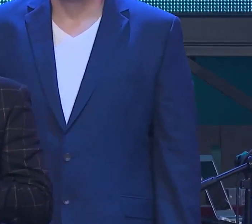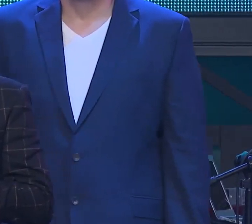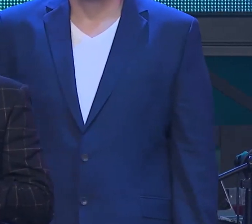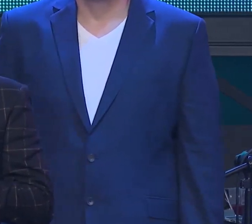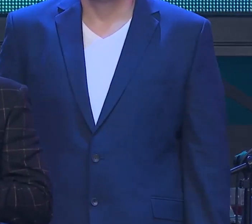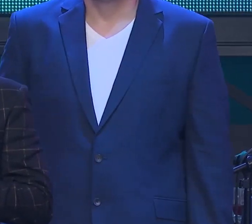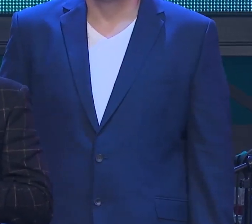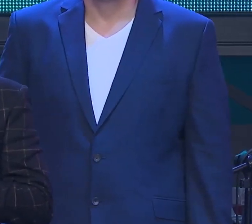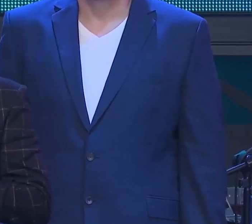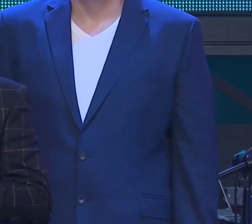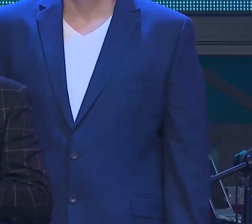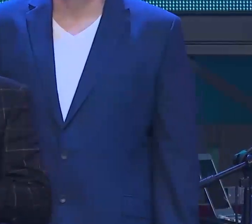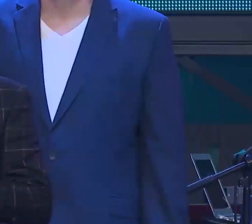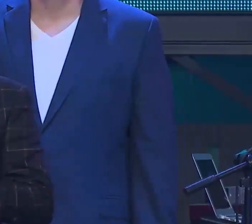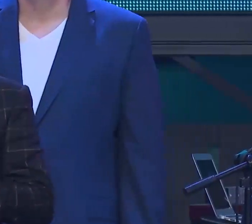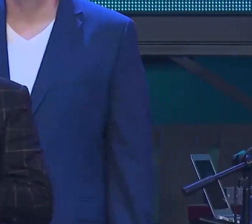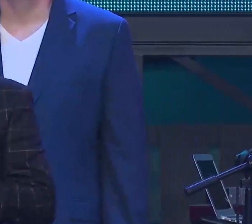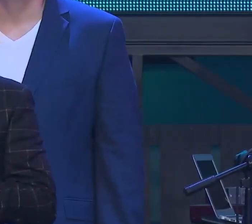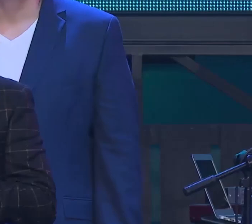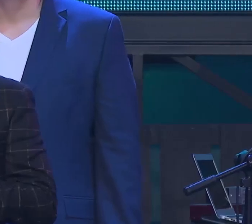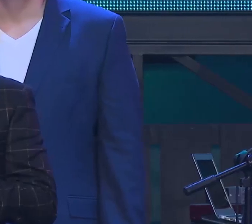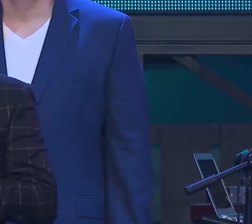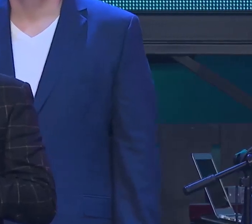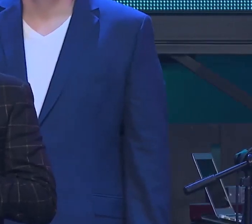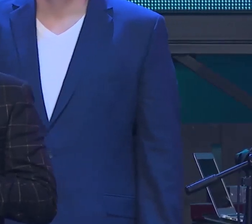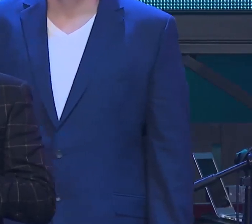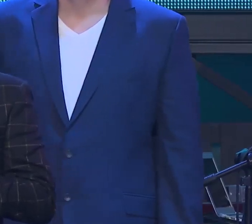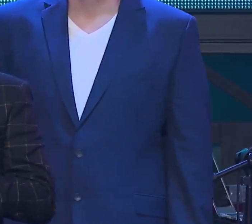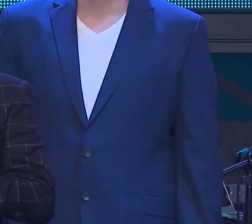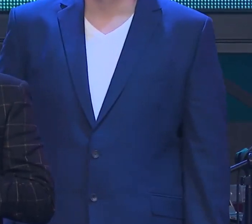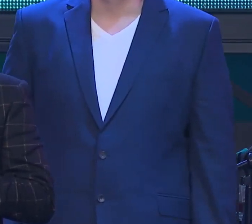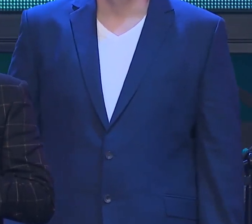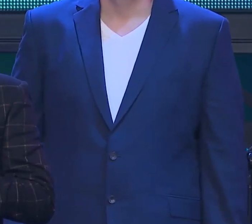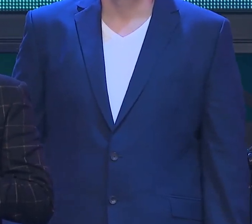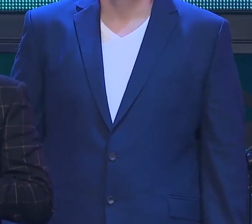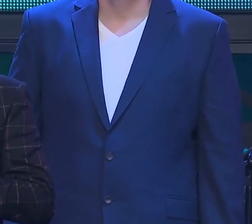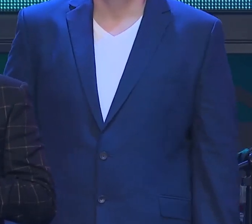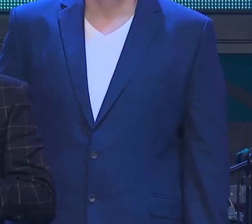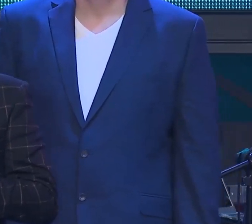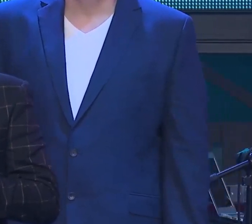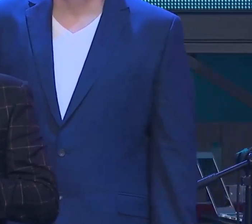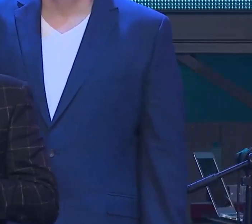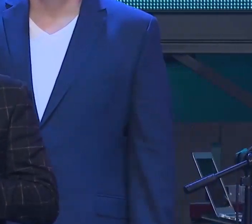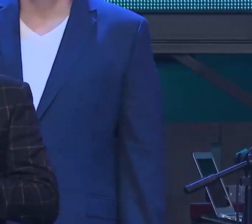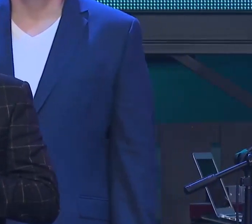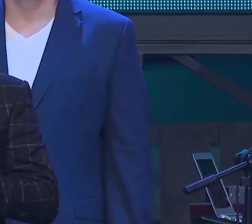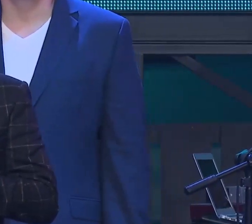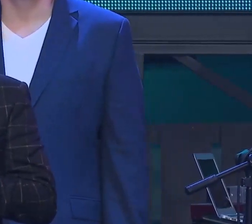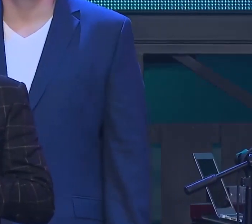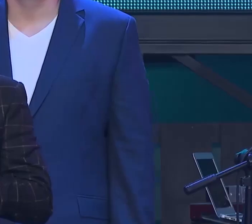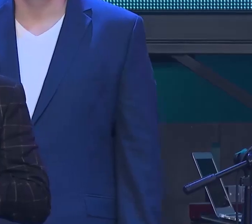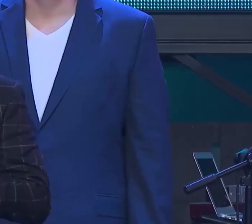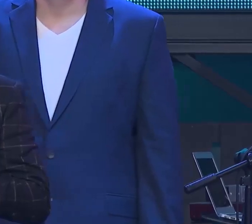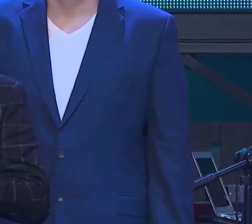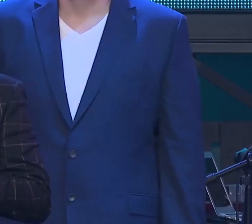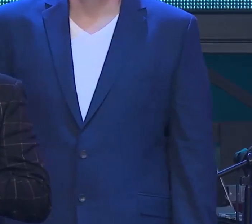tahu itu karena hati kami rindu untuk mencari Engkau. Itu karena hati kami rindu mendekat kepadamu Tuhan. Dan